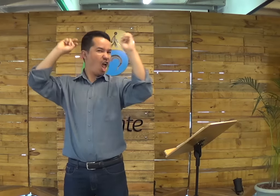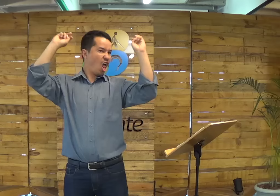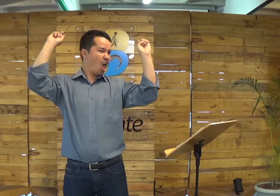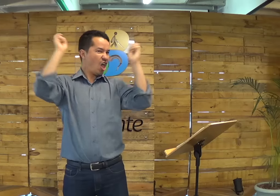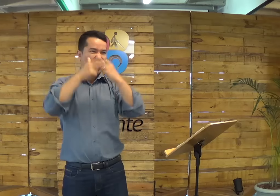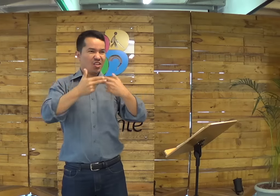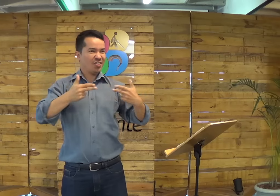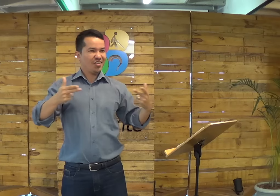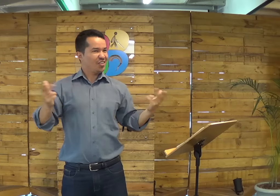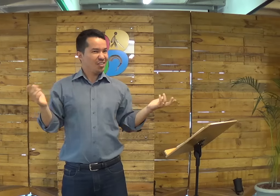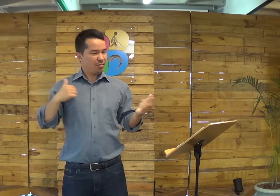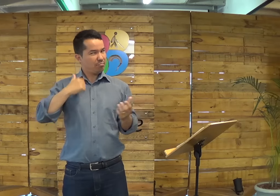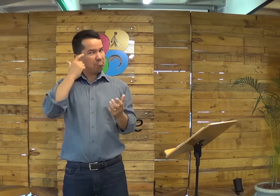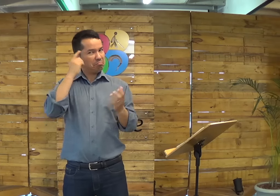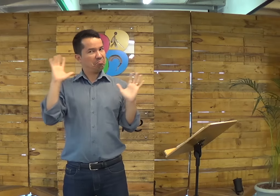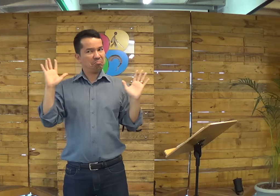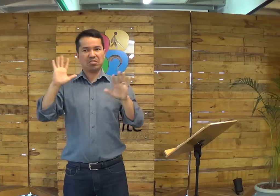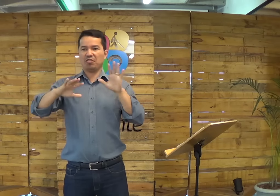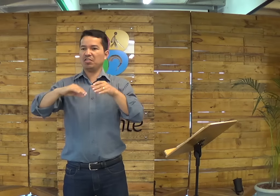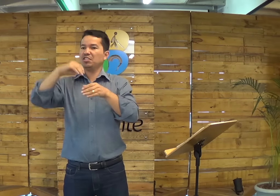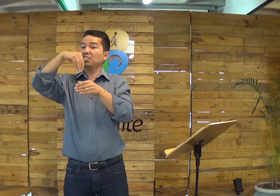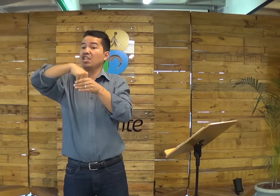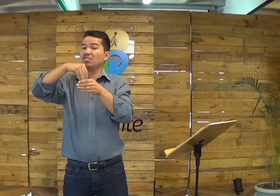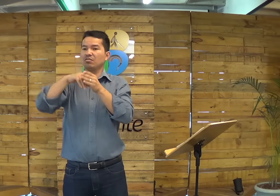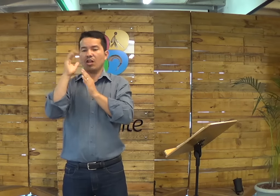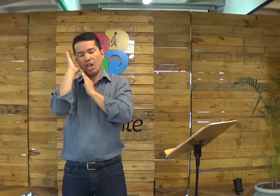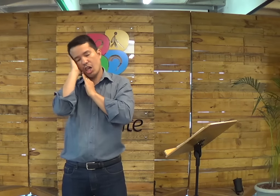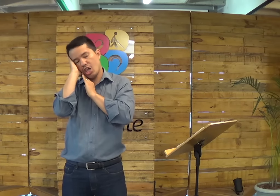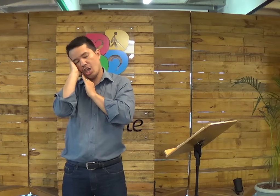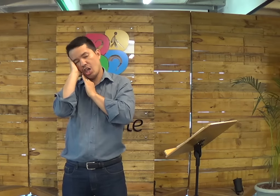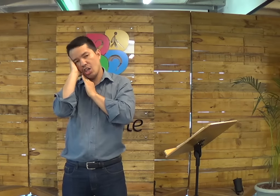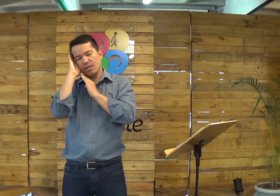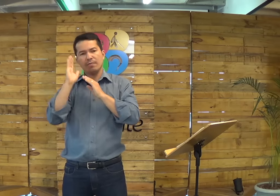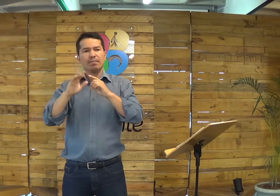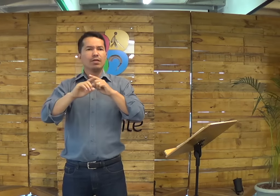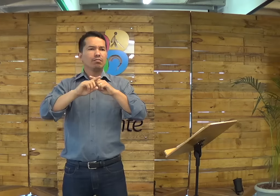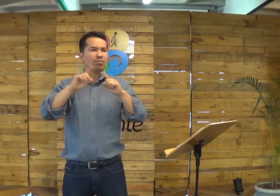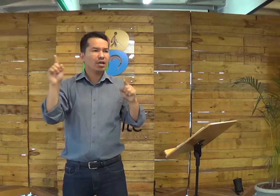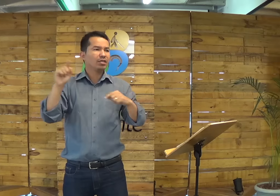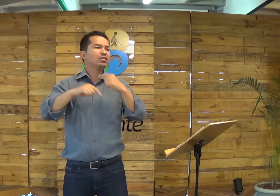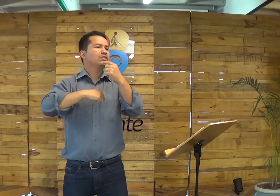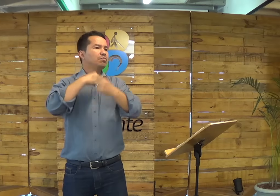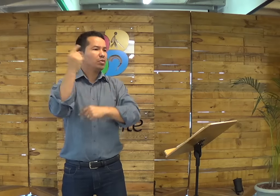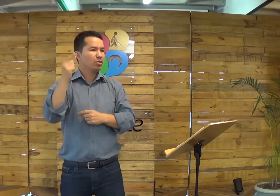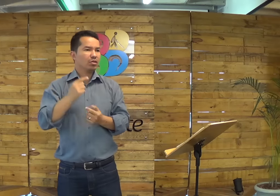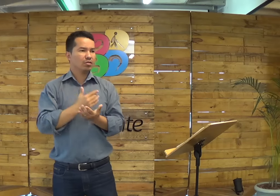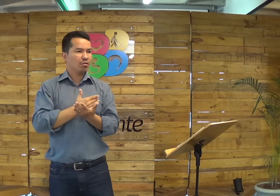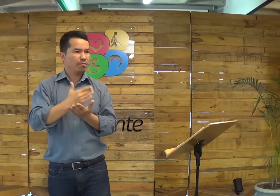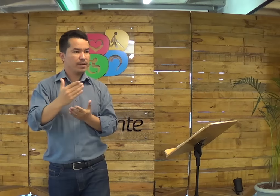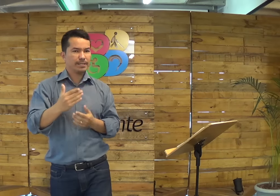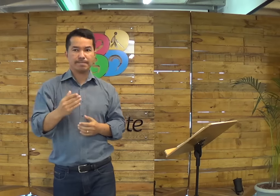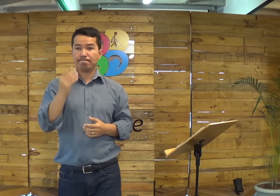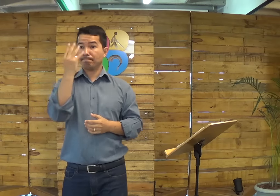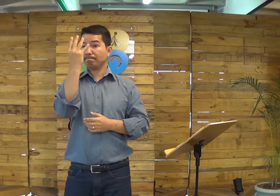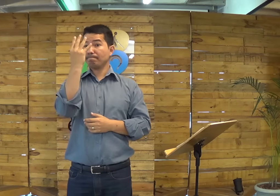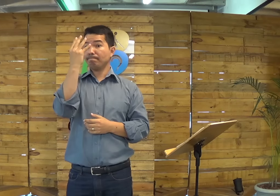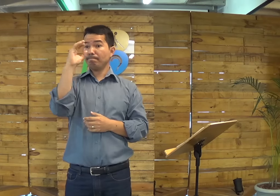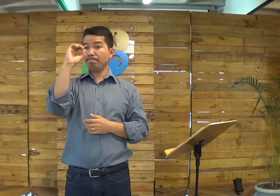bichos cada um fazendo o seu barulho então né Eu acho que eles entraram entraram para dormir mas depois o que que